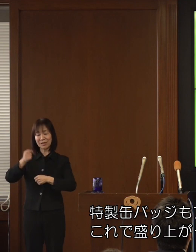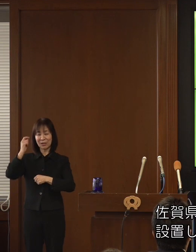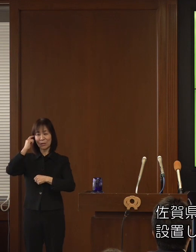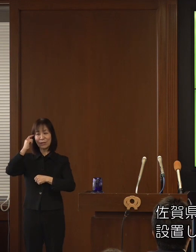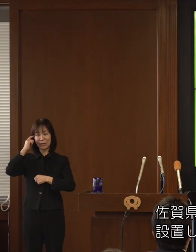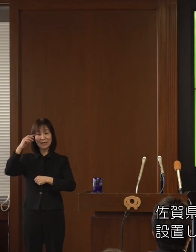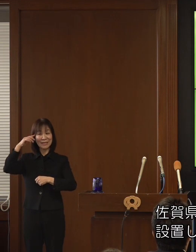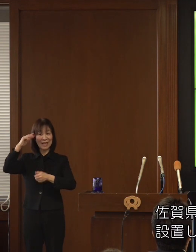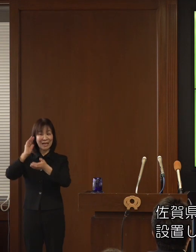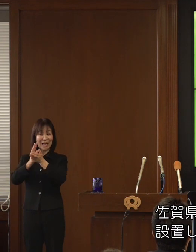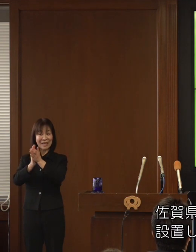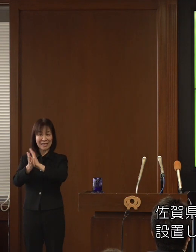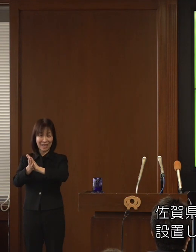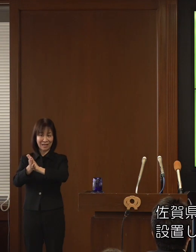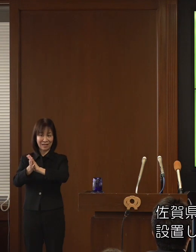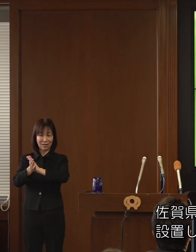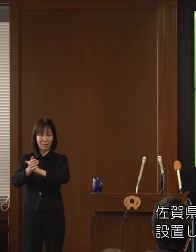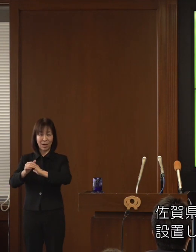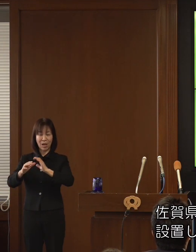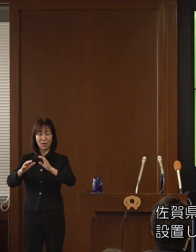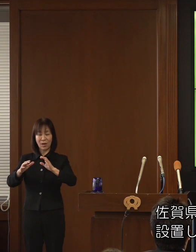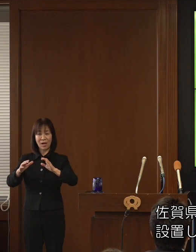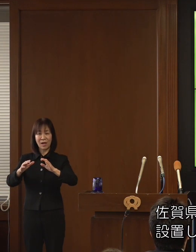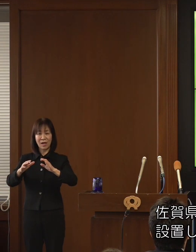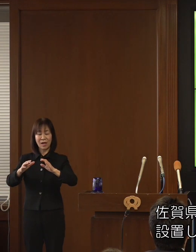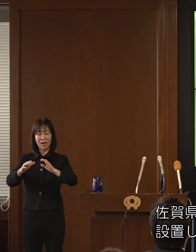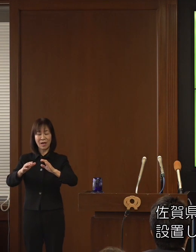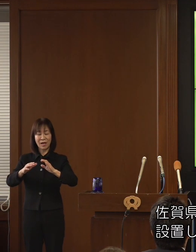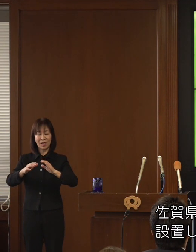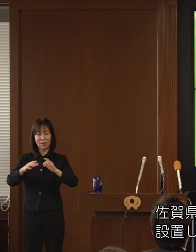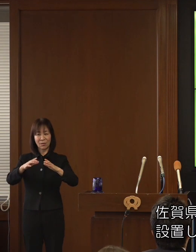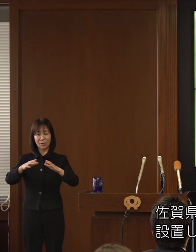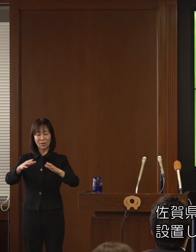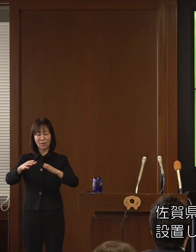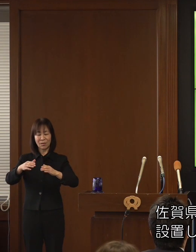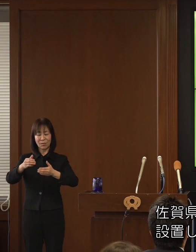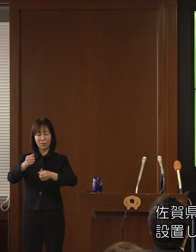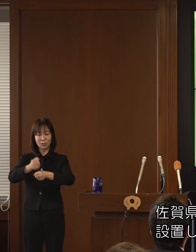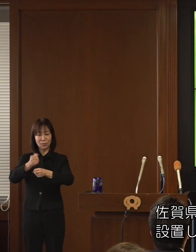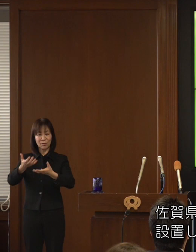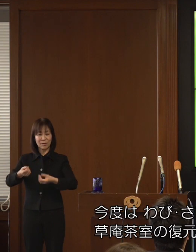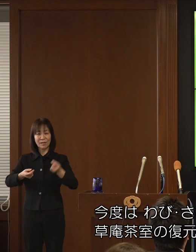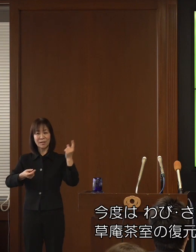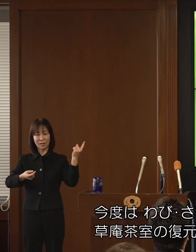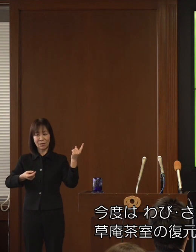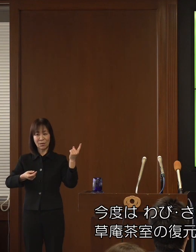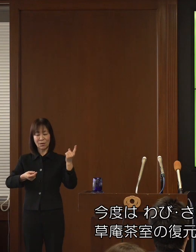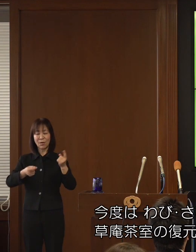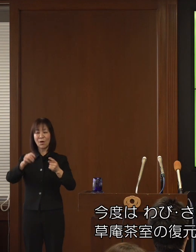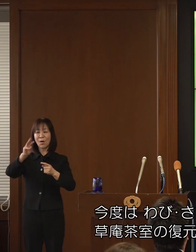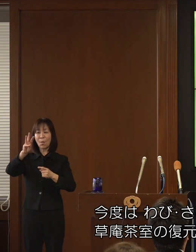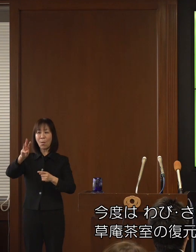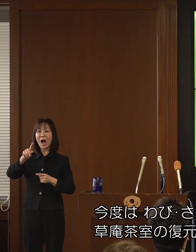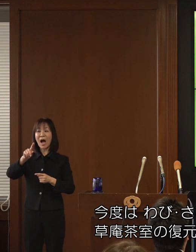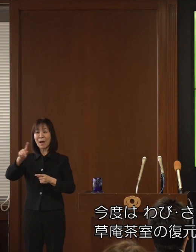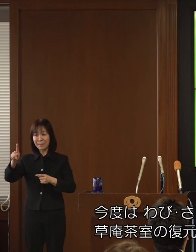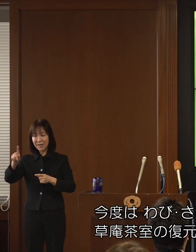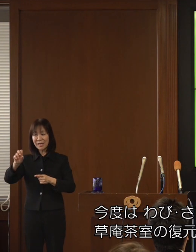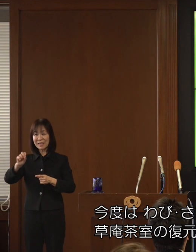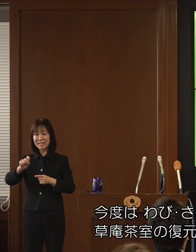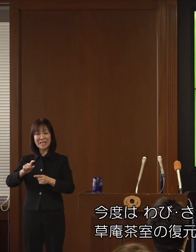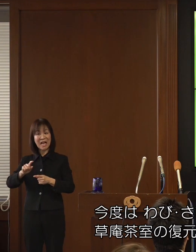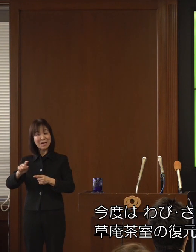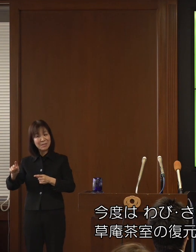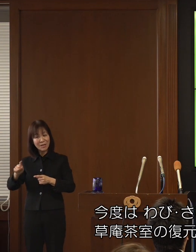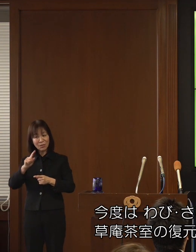で佐賀県は大御の茶室を設置してしたわけですけれども、今度はわびさびという意味で草庵茶室